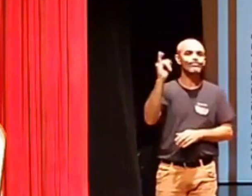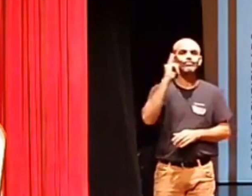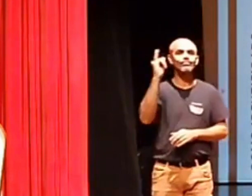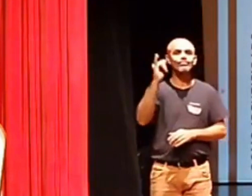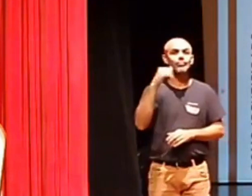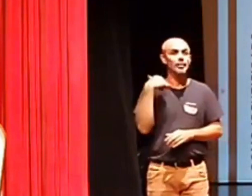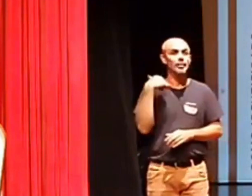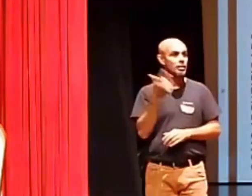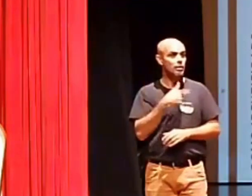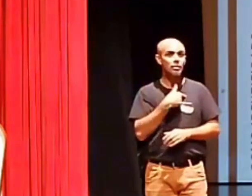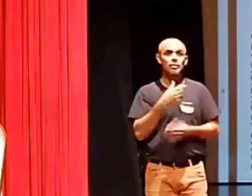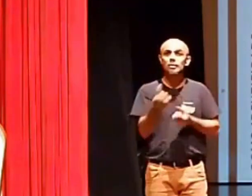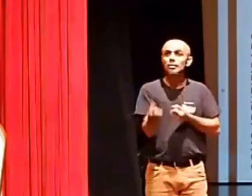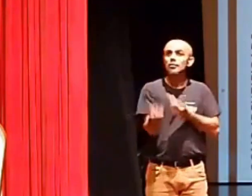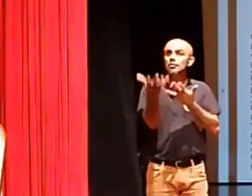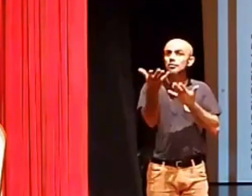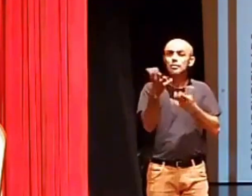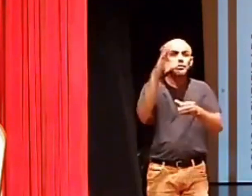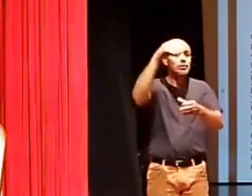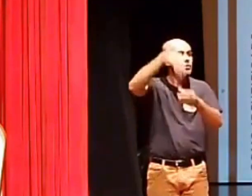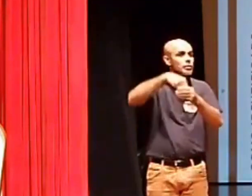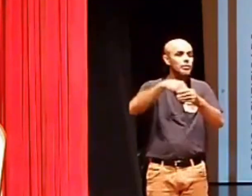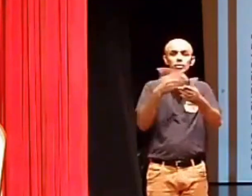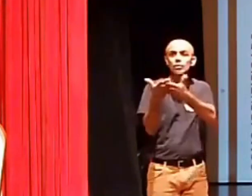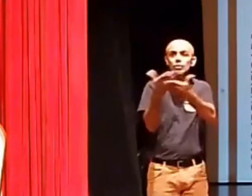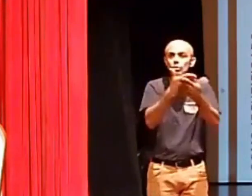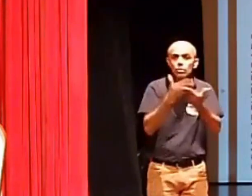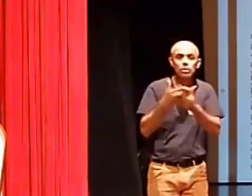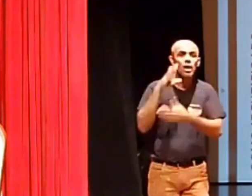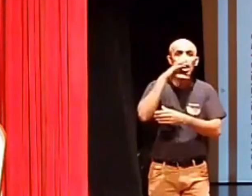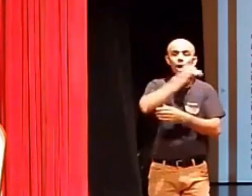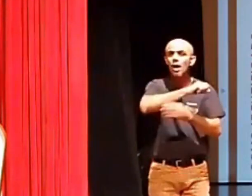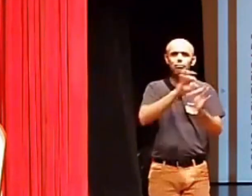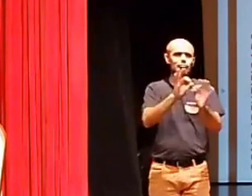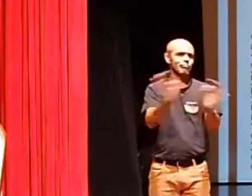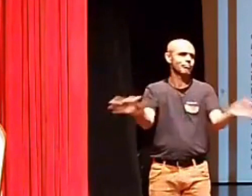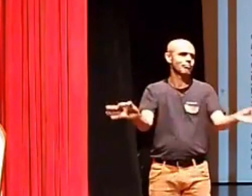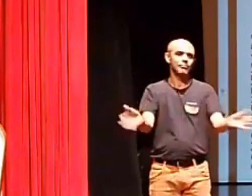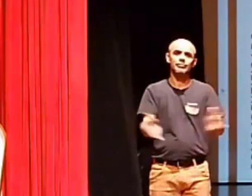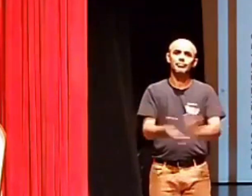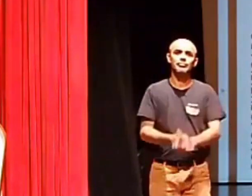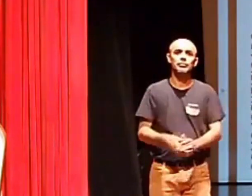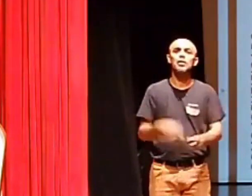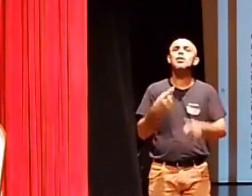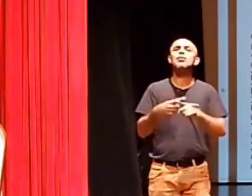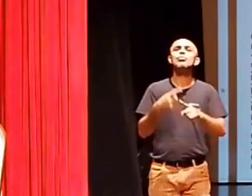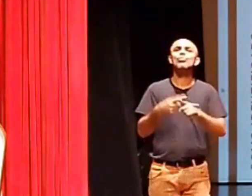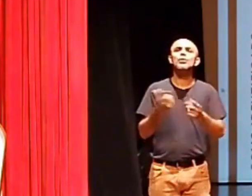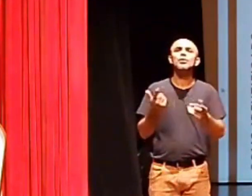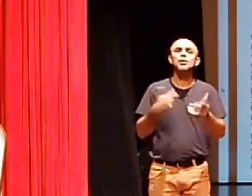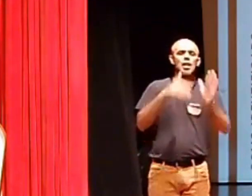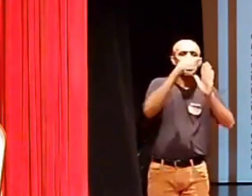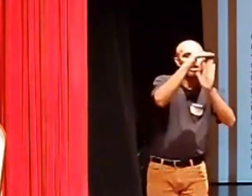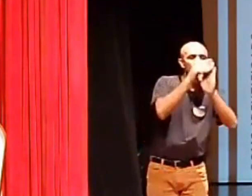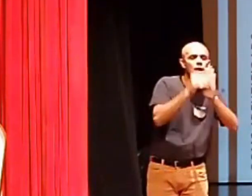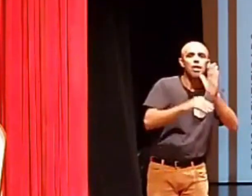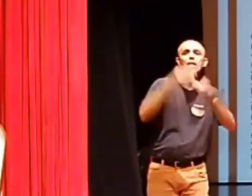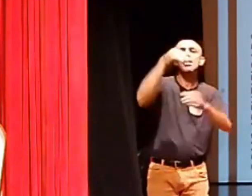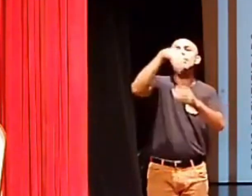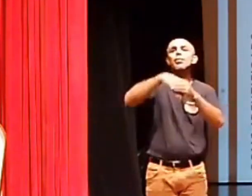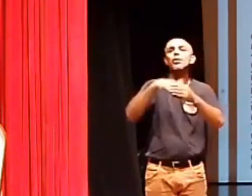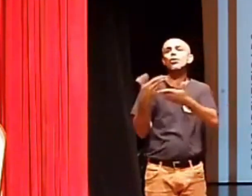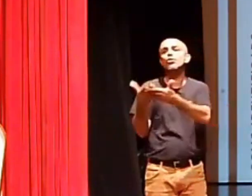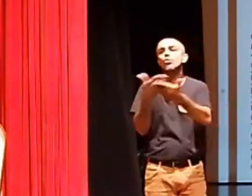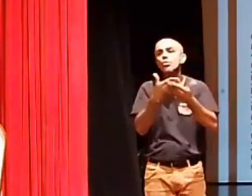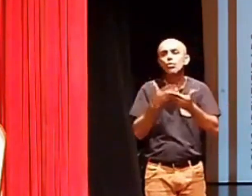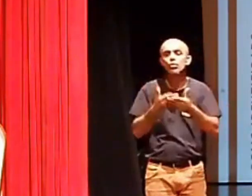quer levar para dentro das escolas, porque é tão rápido, é tão simples. Por que não existir um programa desse dentro das escolas